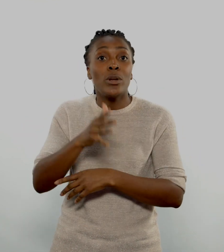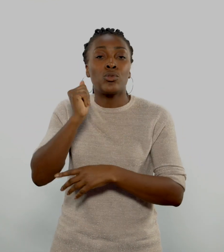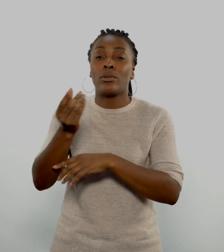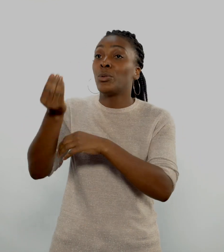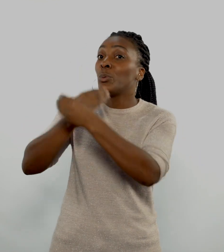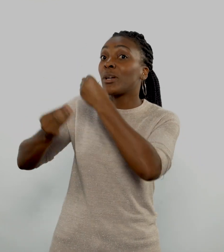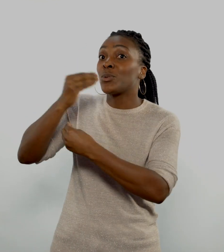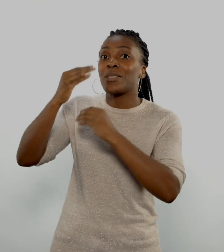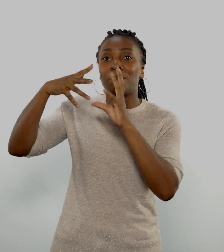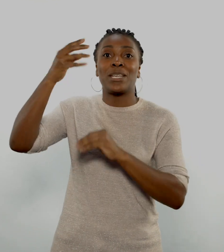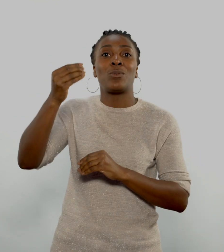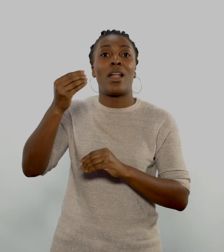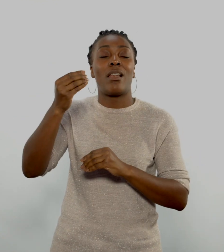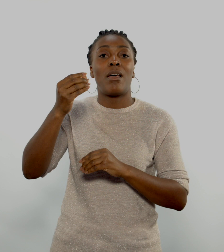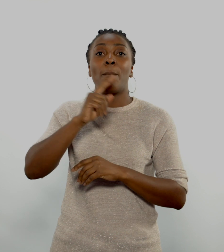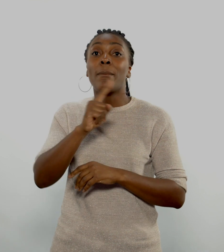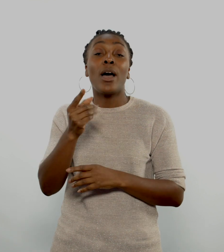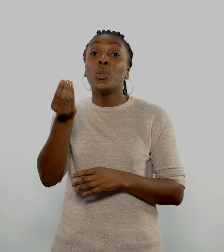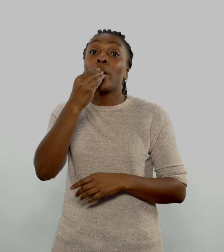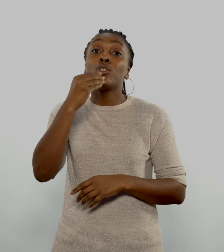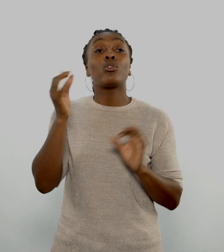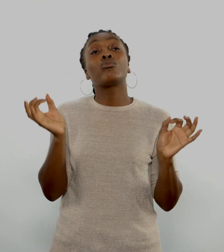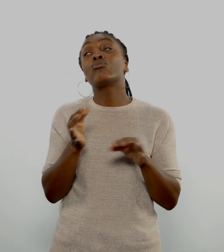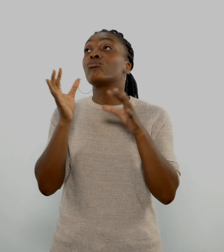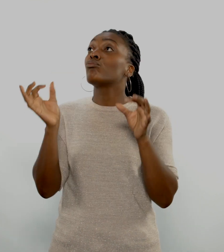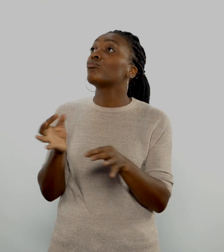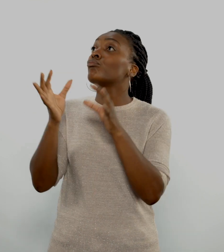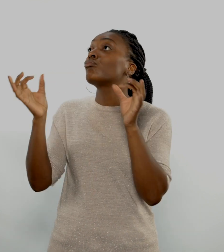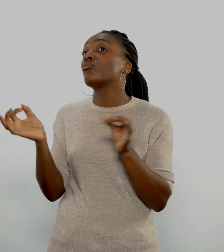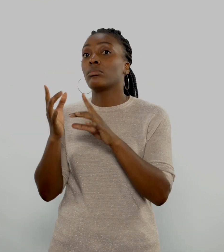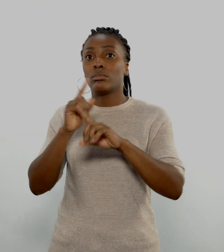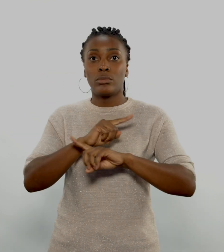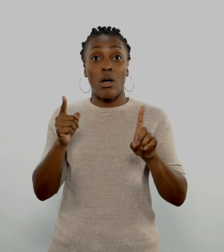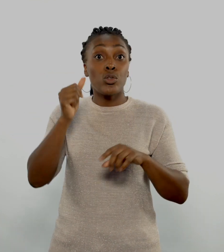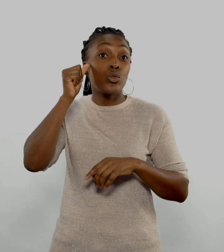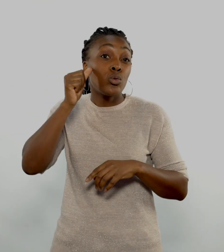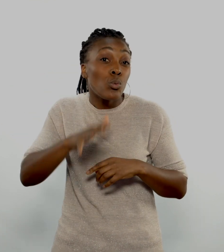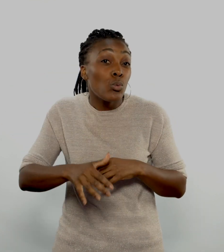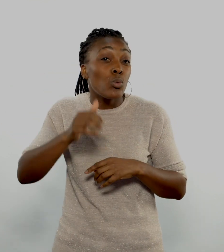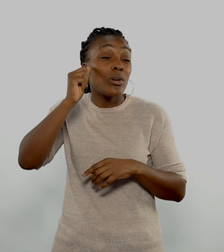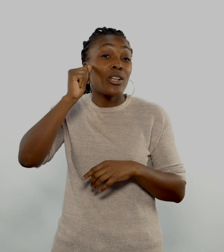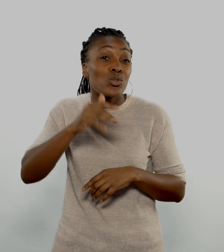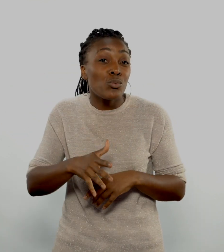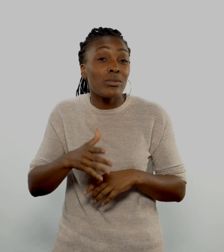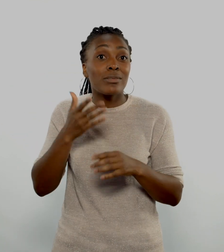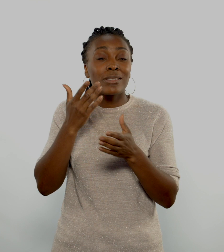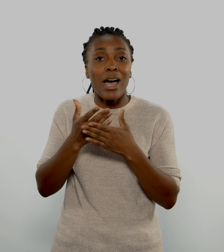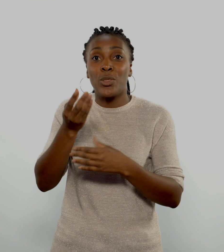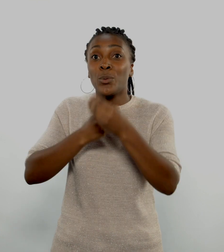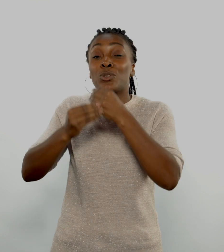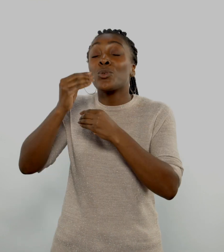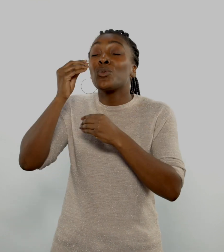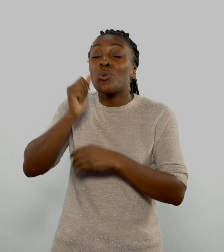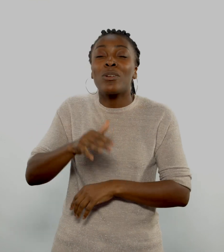nourriture spirituelle. En fait, leur nourriture n'était pas une nourriture occasionnelle, mais c'est une nourriture quotidienne,